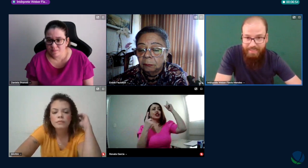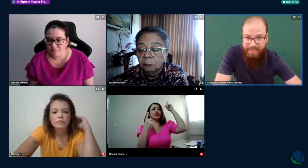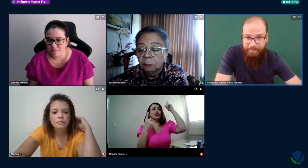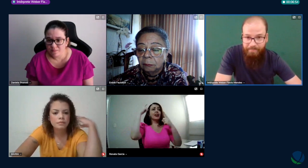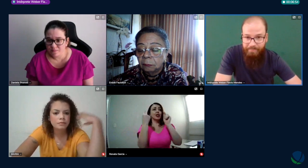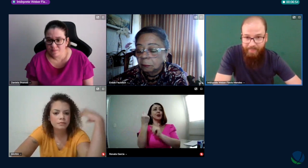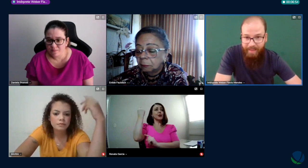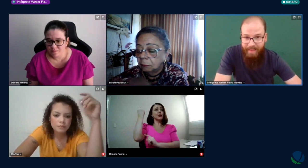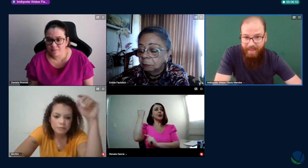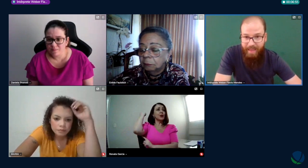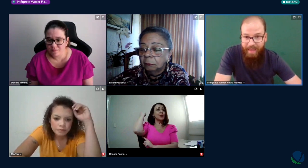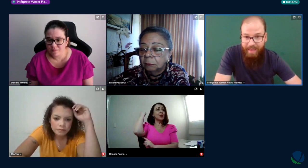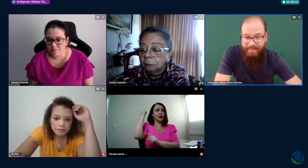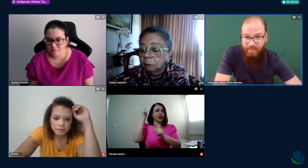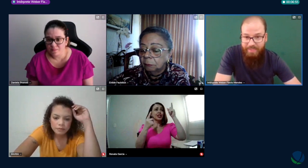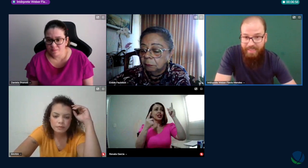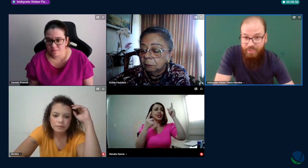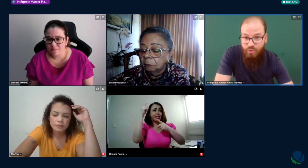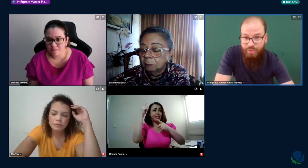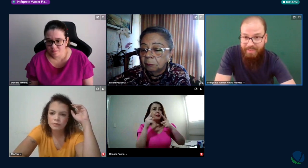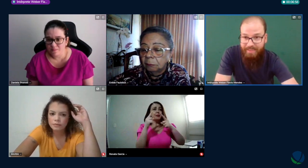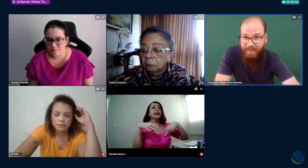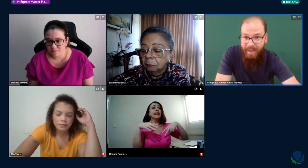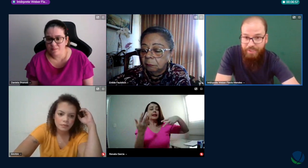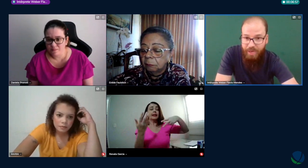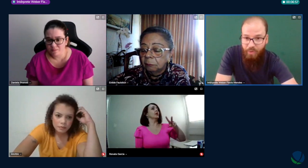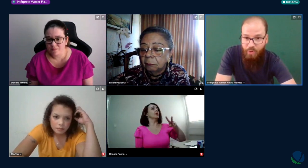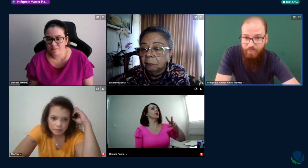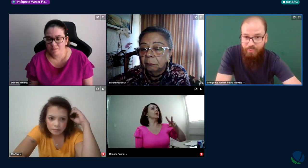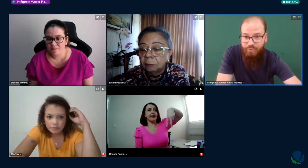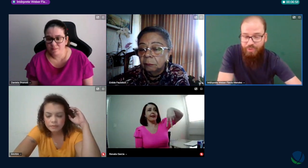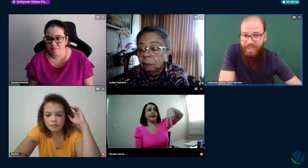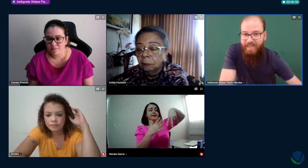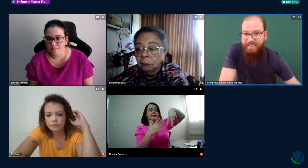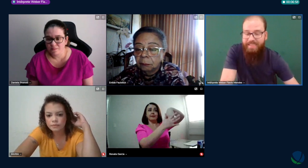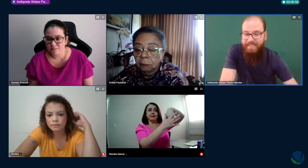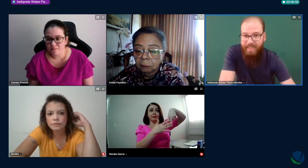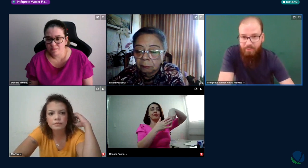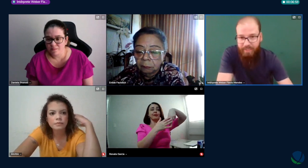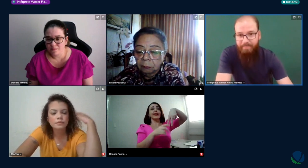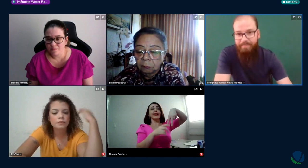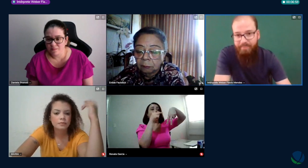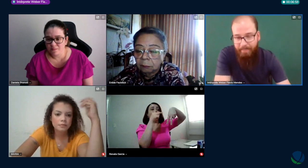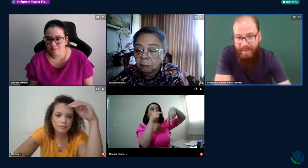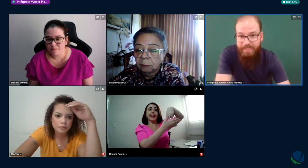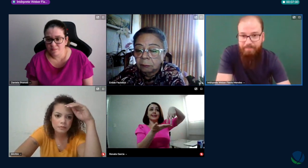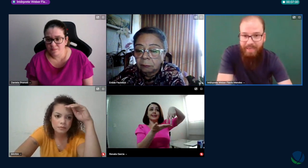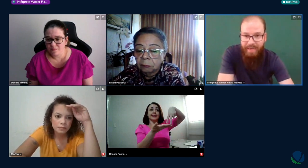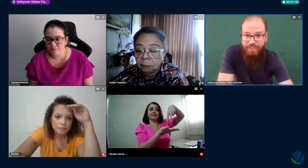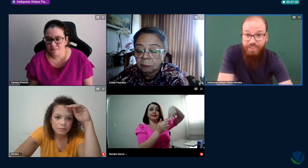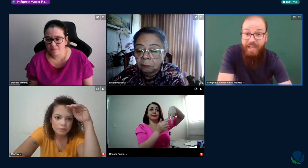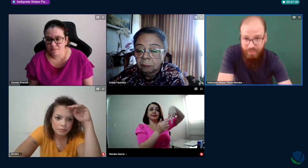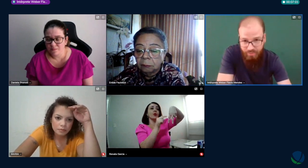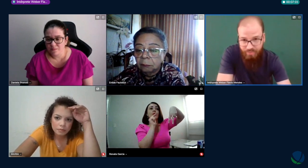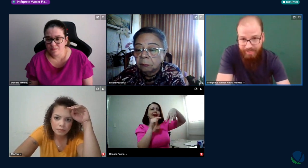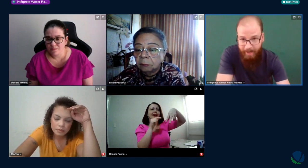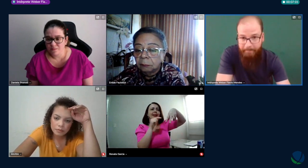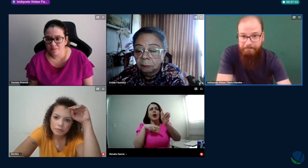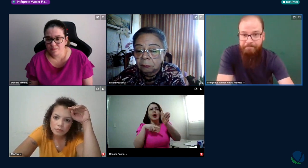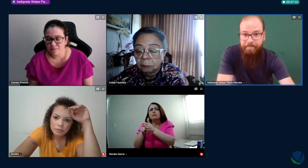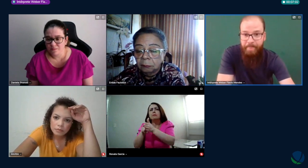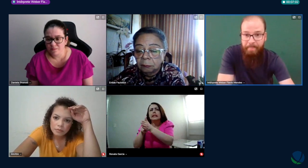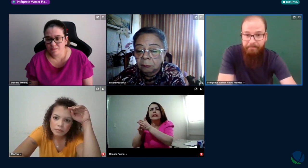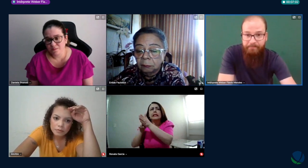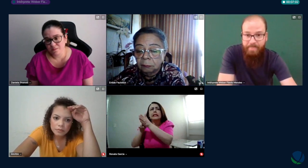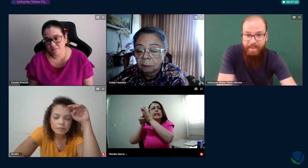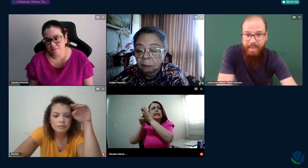gente utiliza. Então, assim, isso está mais de acordo, não chega a ser sinal, tá mais para gestos,